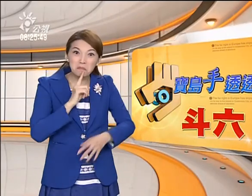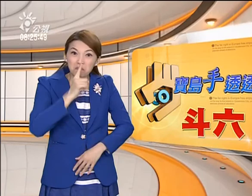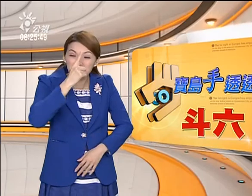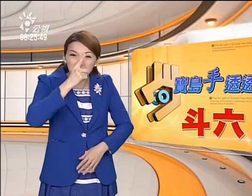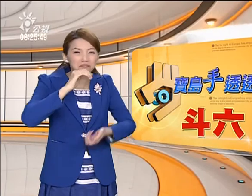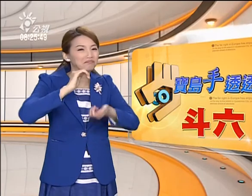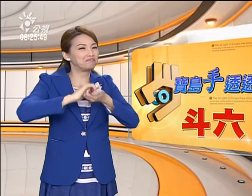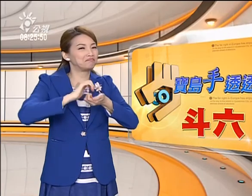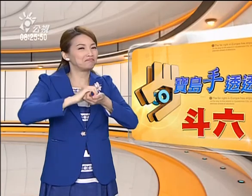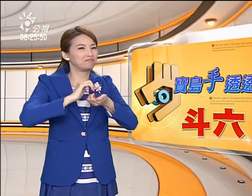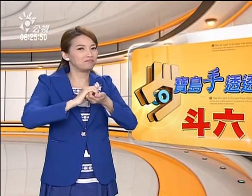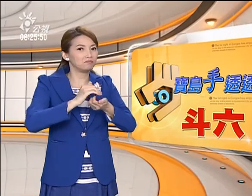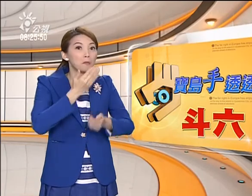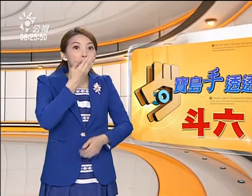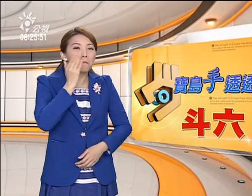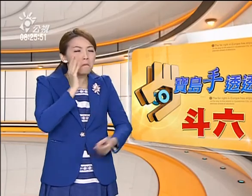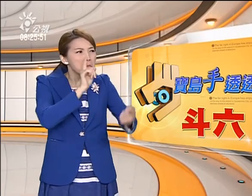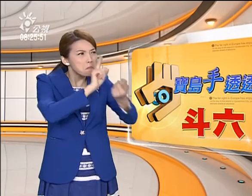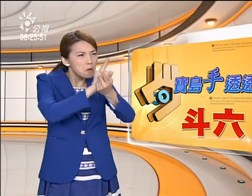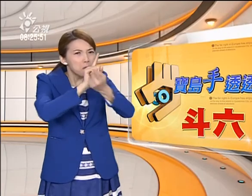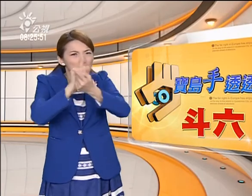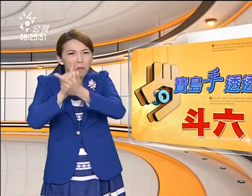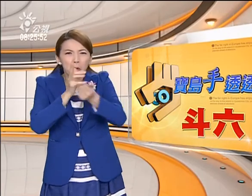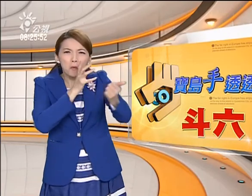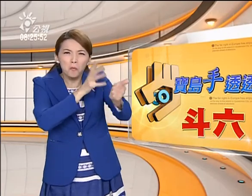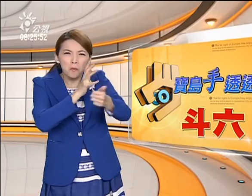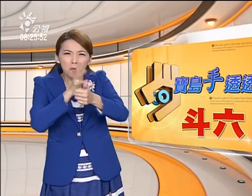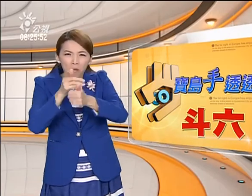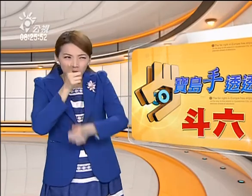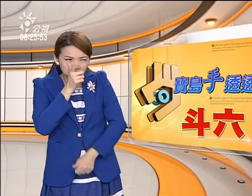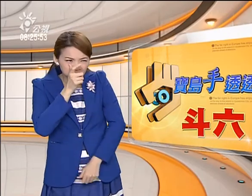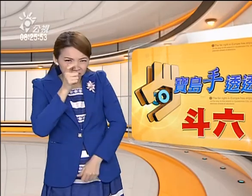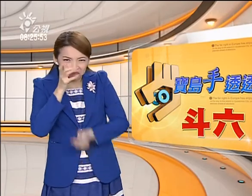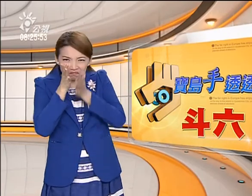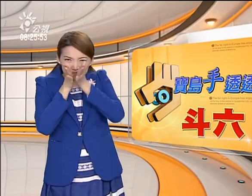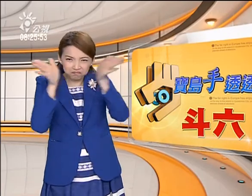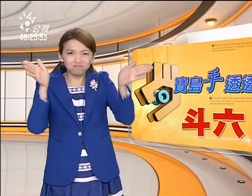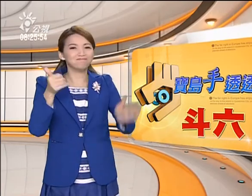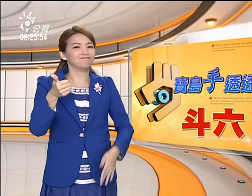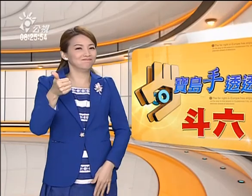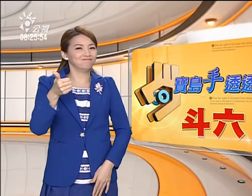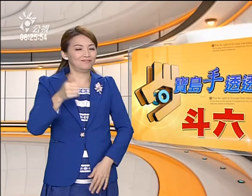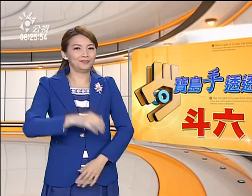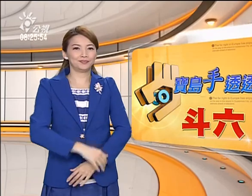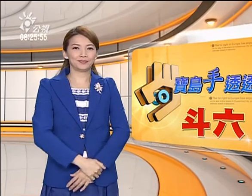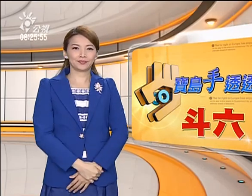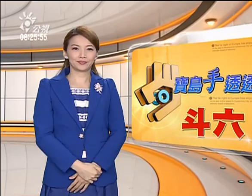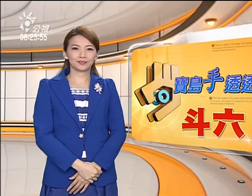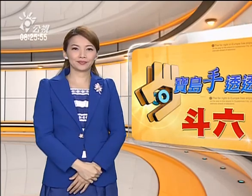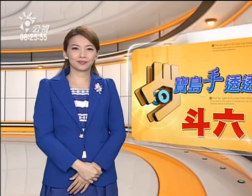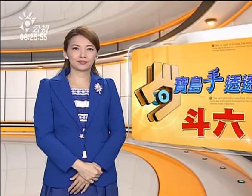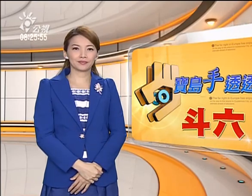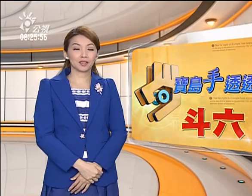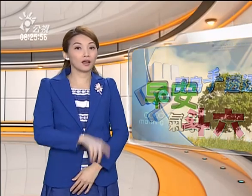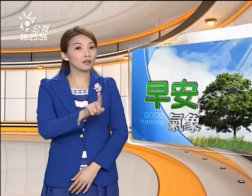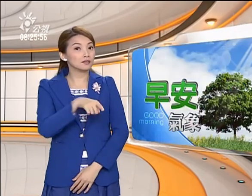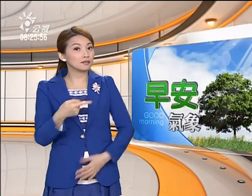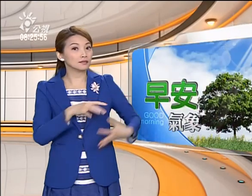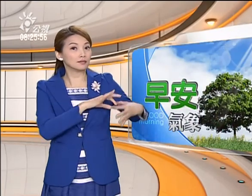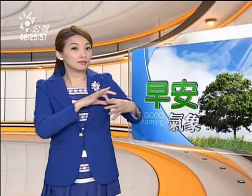个手语，多看多学才可以增广见闻哦。接着我们就来关心天